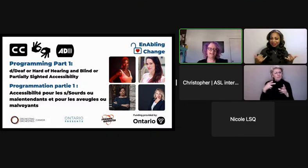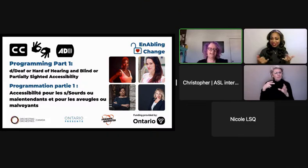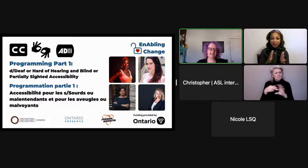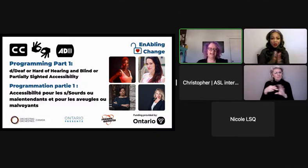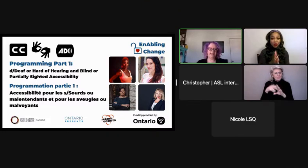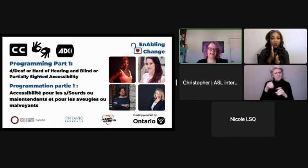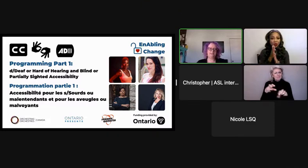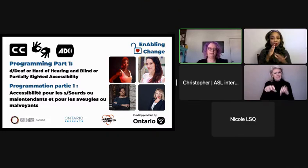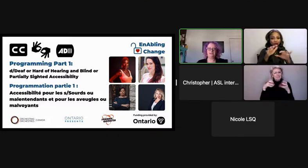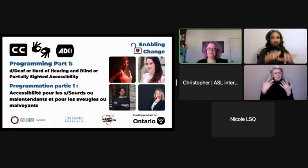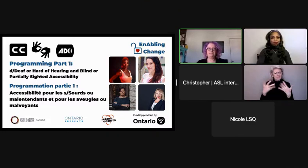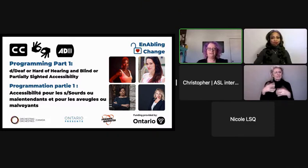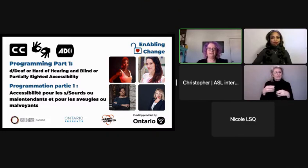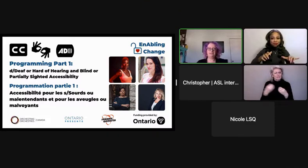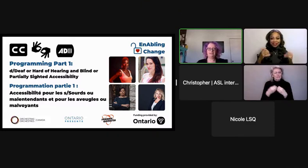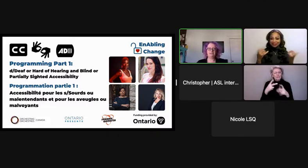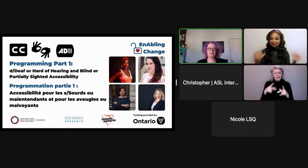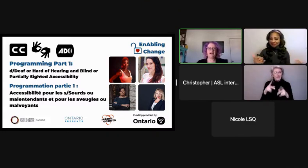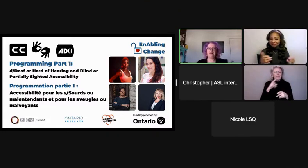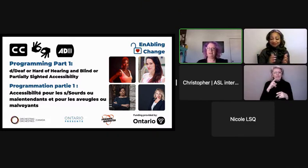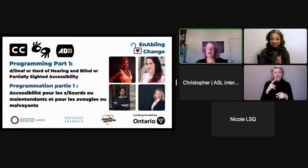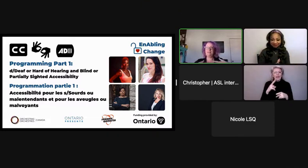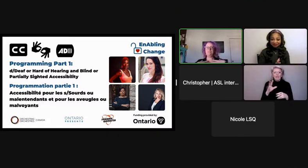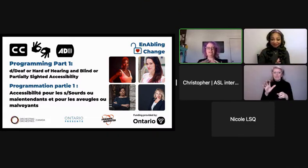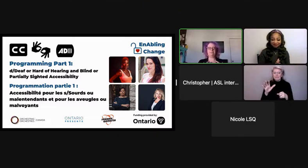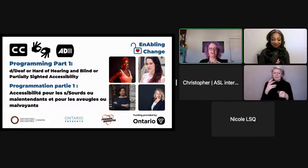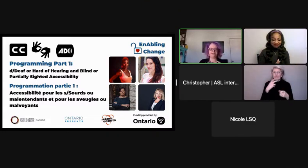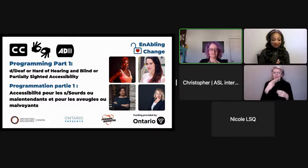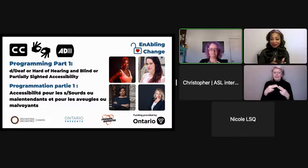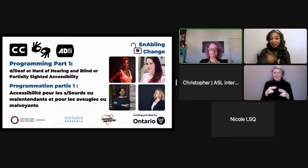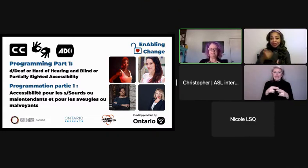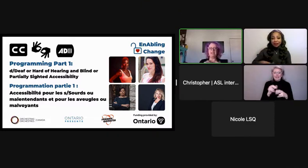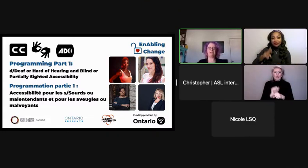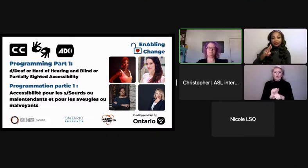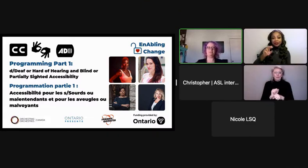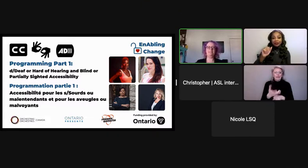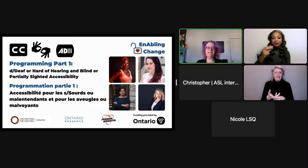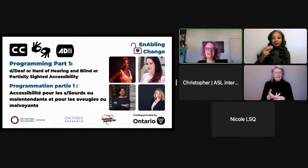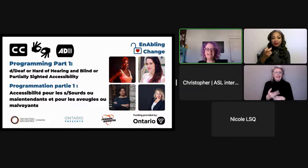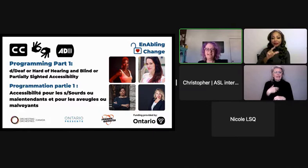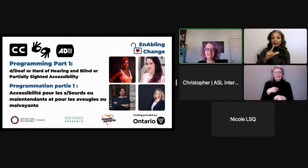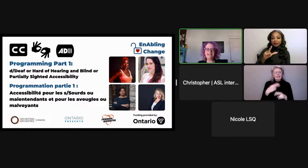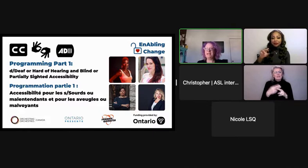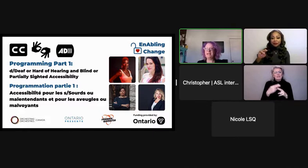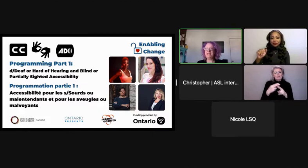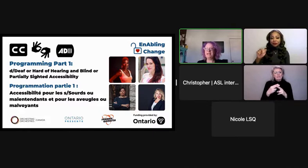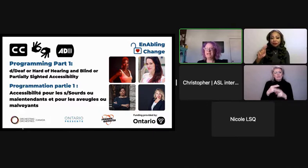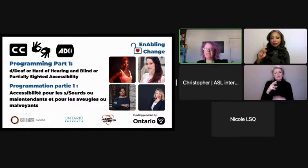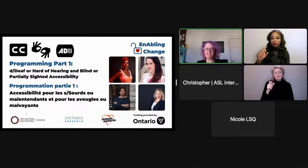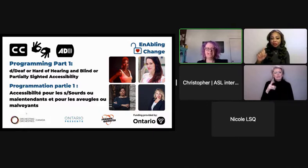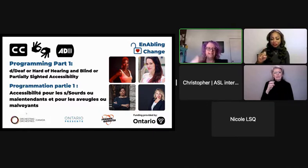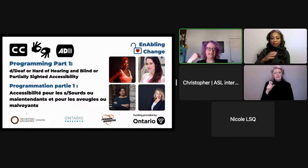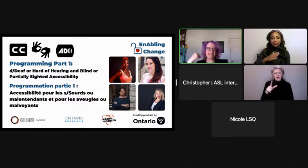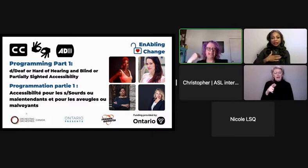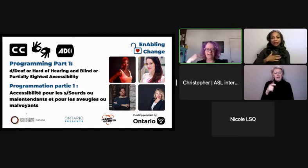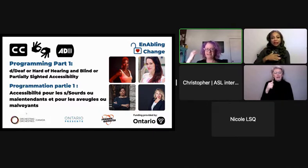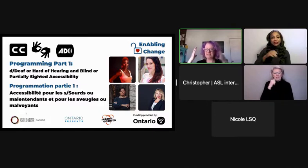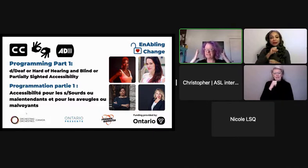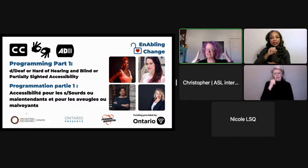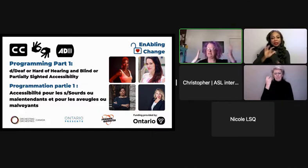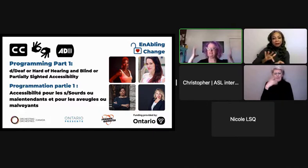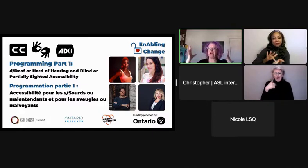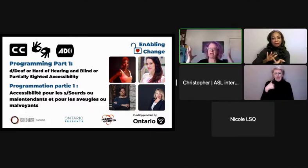'audience. Ça va être une session occupée. Je m'appelle Rachel Mark. Je suis une femme blanche d'âge moyen